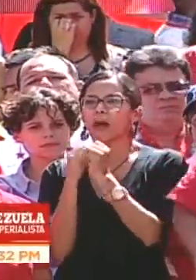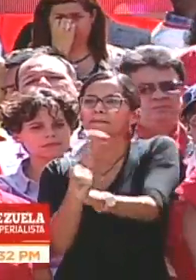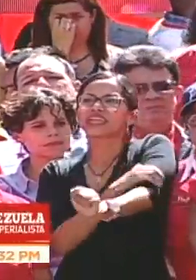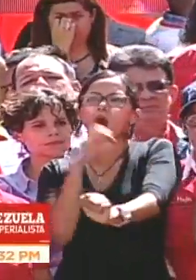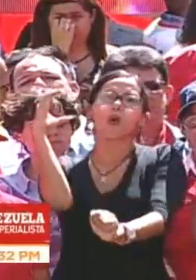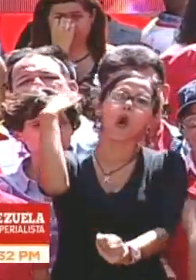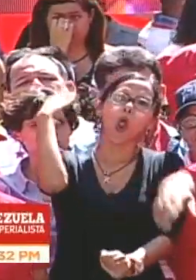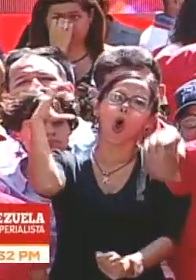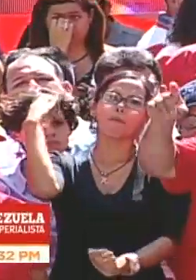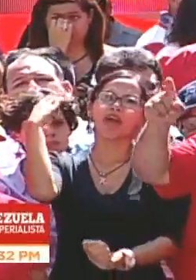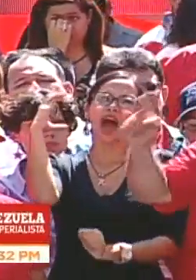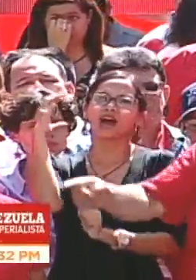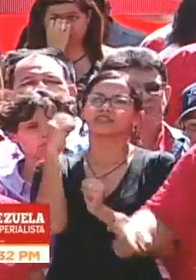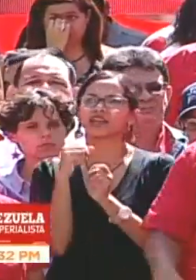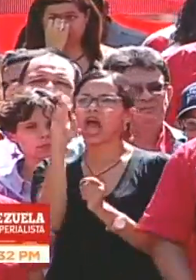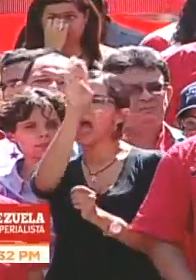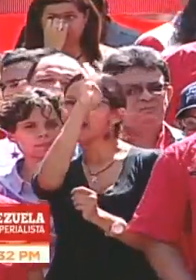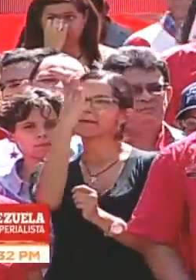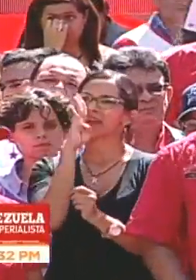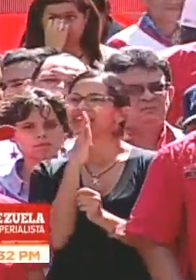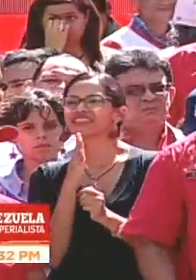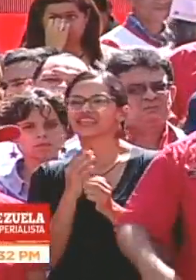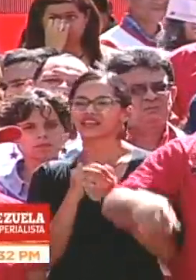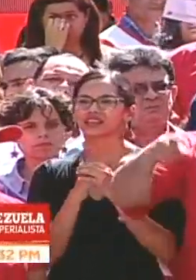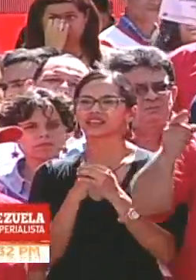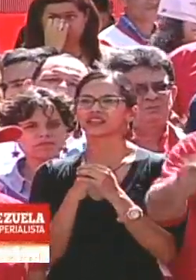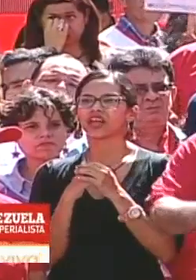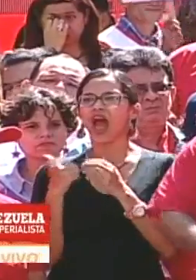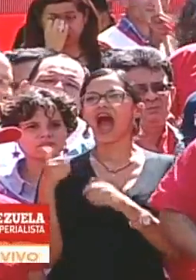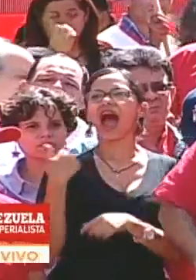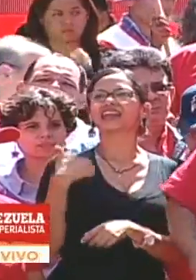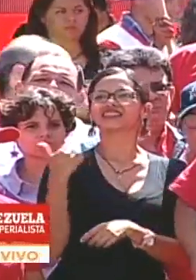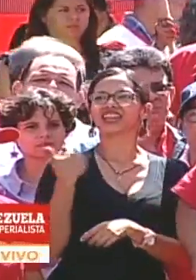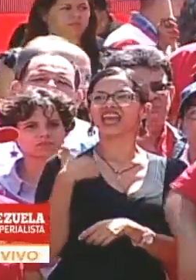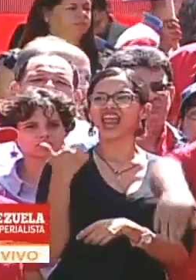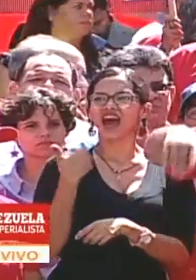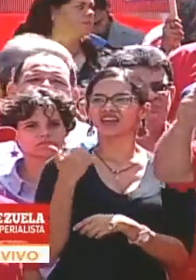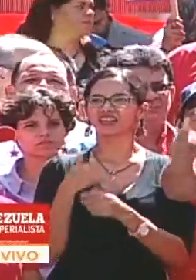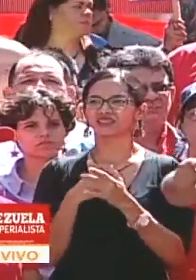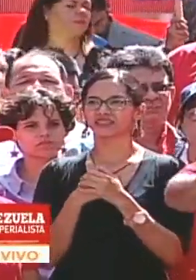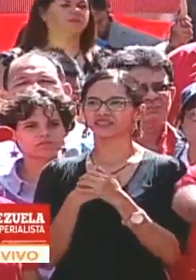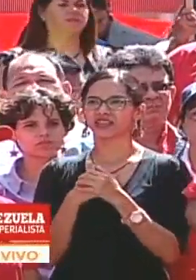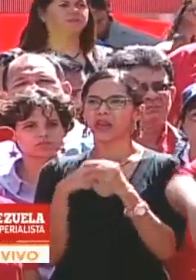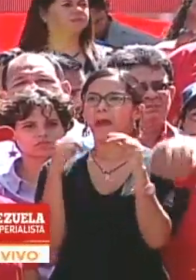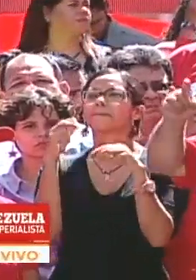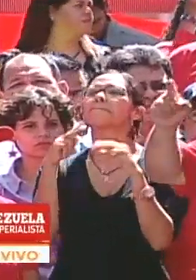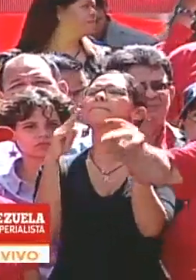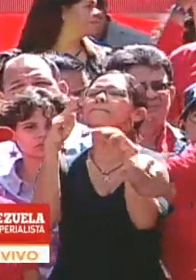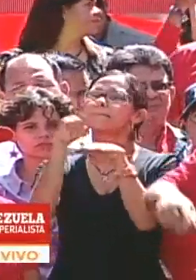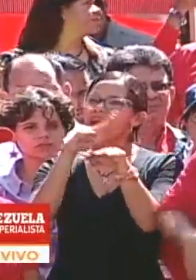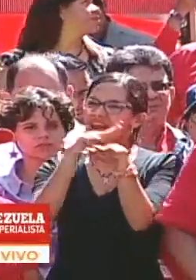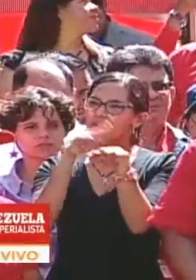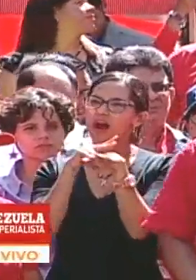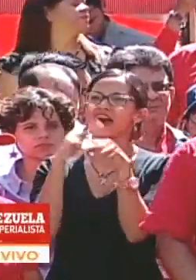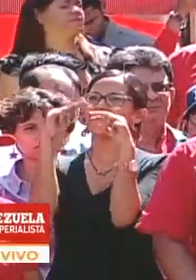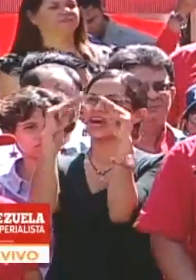Colombia, como el de Brasil, como el de Argentina, Paraguay,